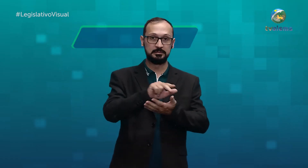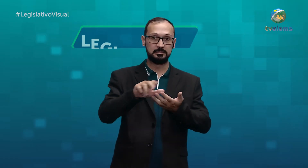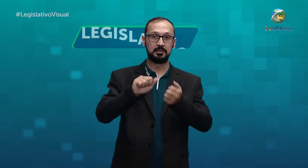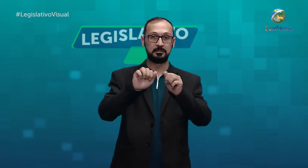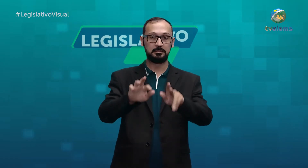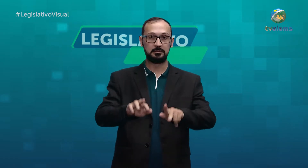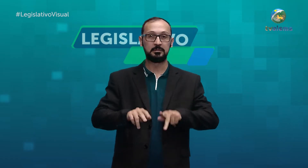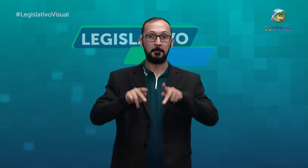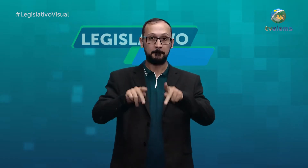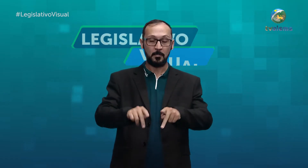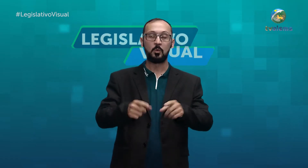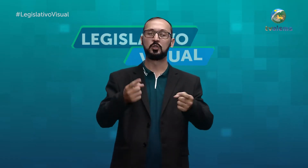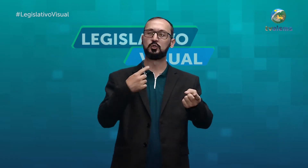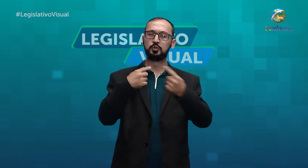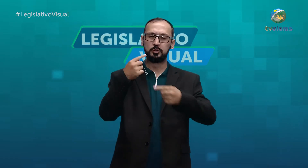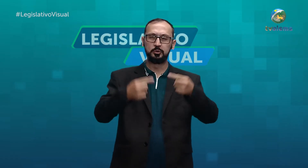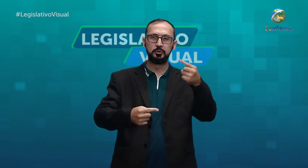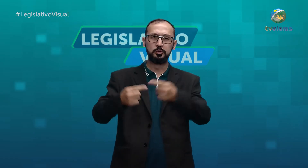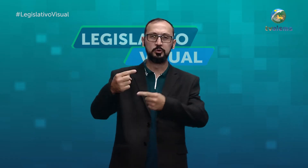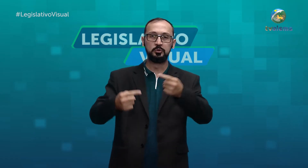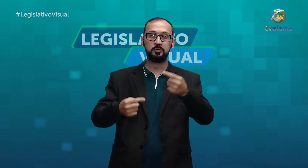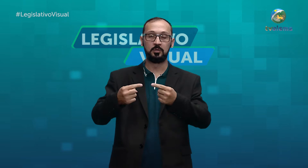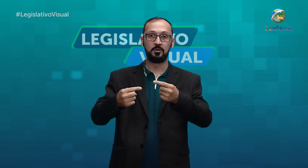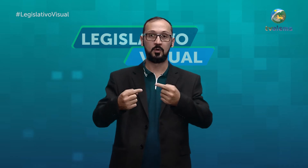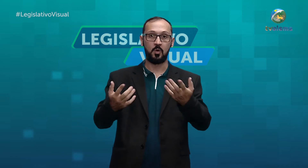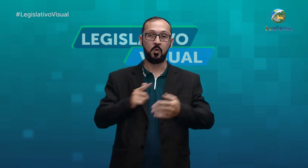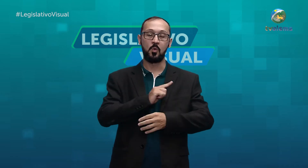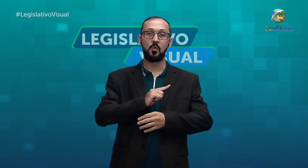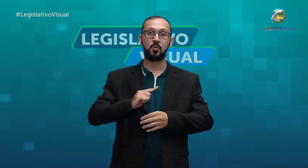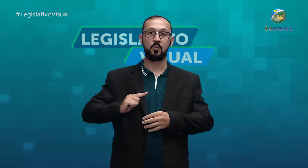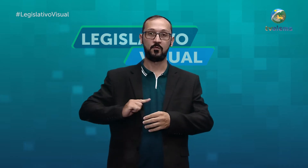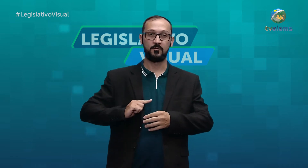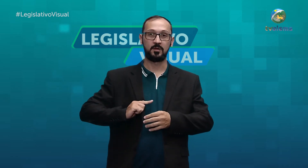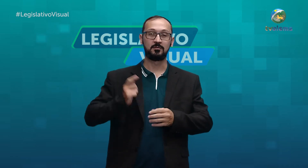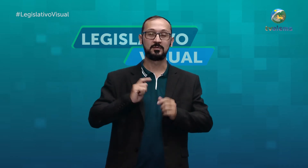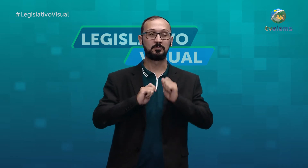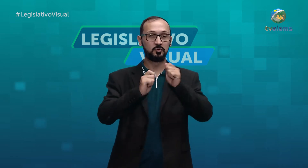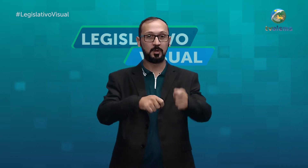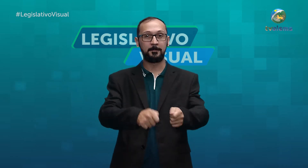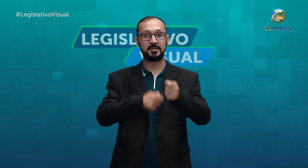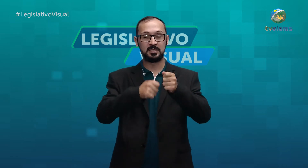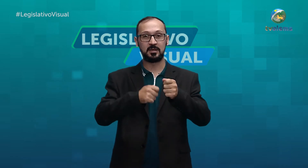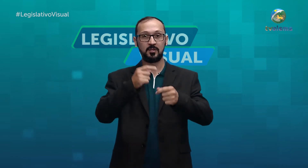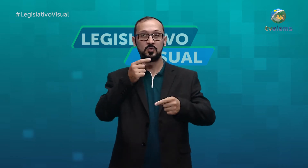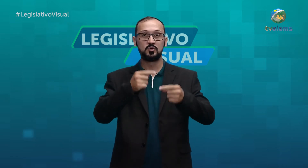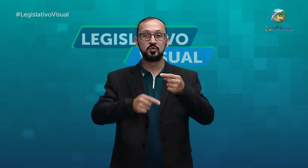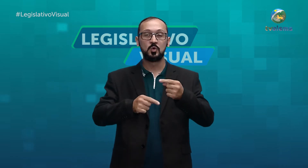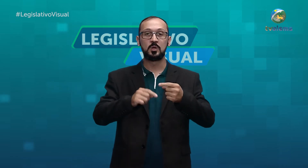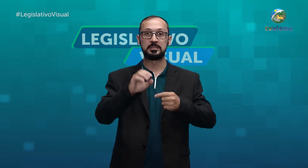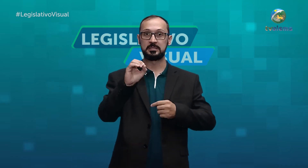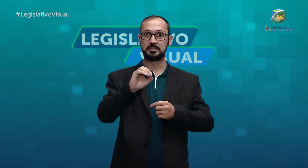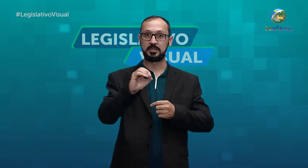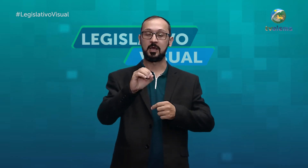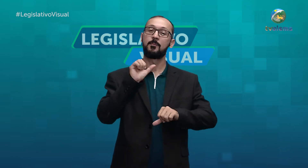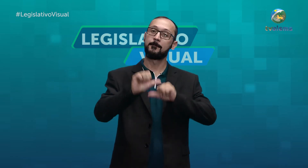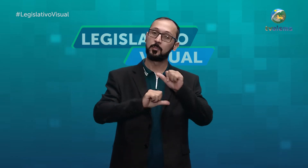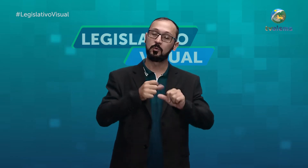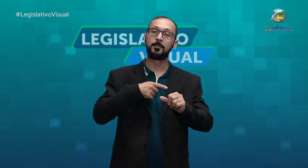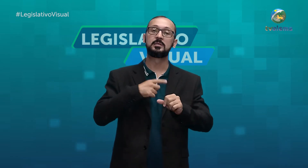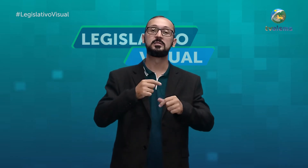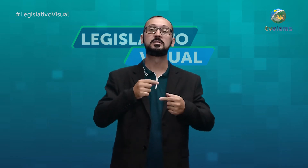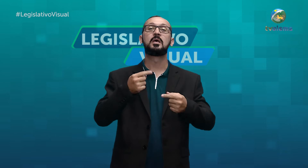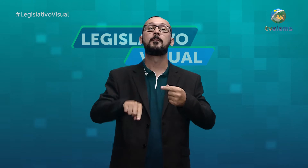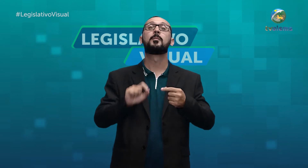Após série de audiências públicas e debates na Assembleia Legislativa, o governo revê decreto de cota zero e vira cota